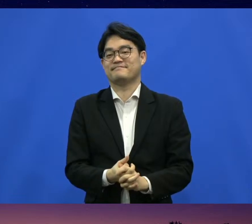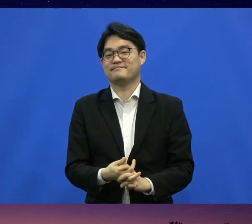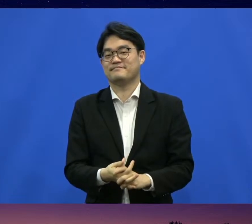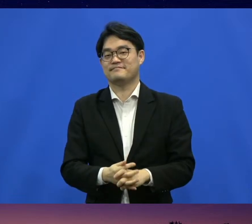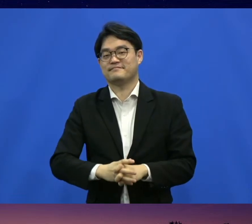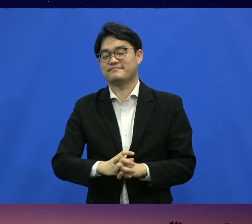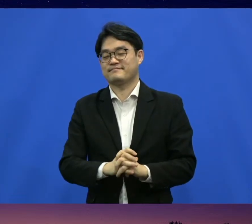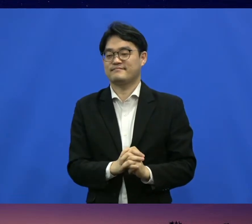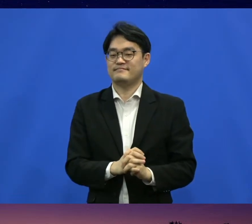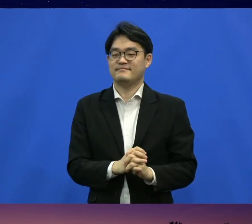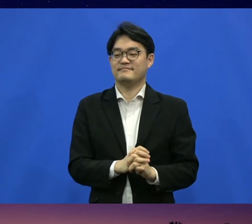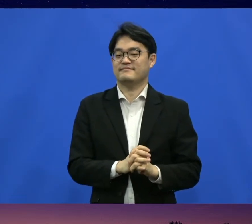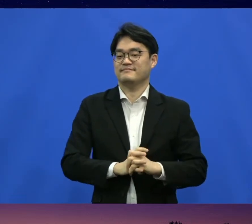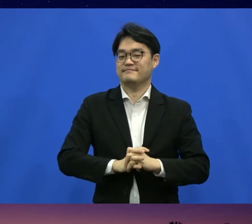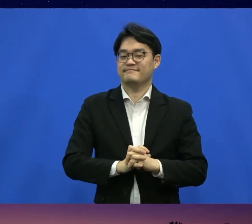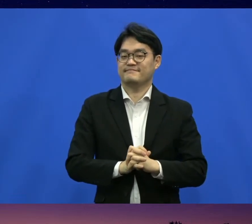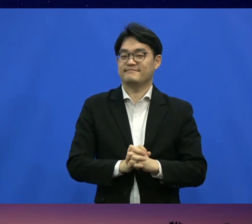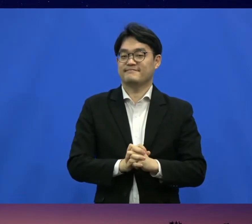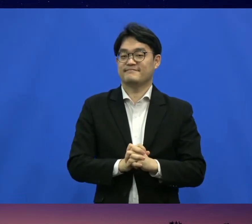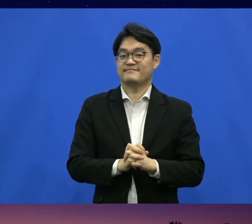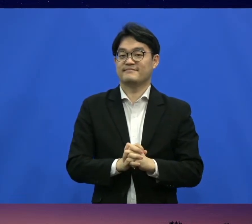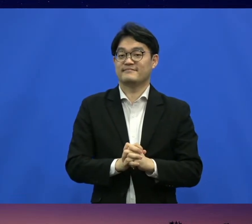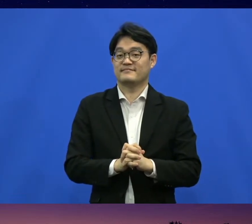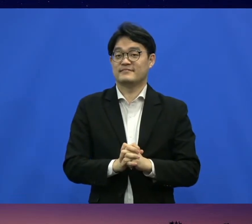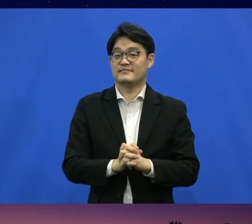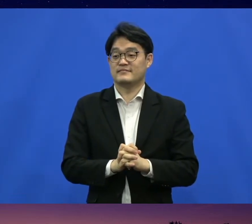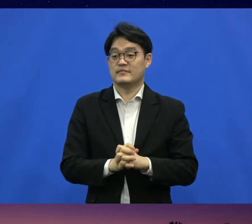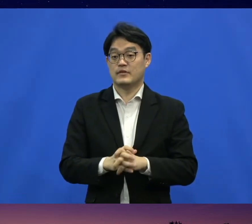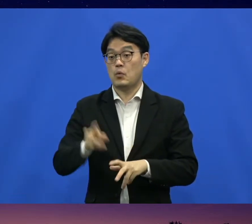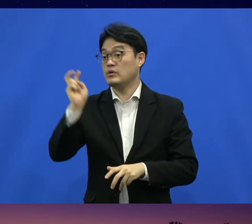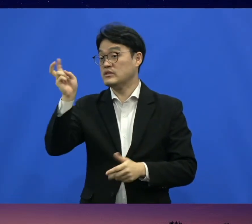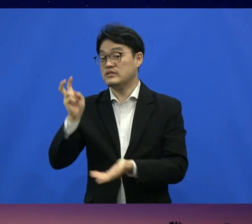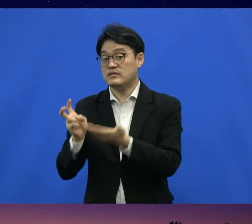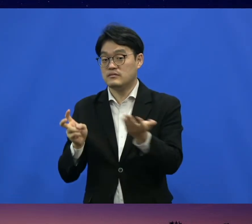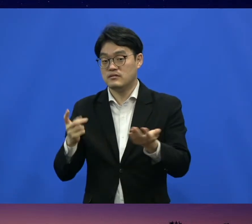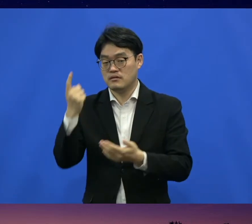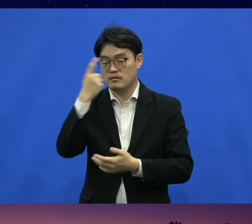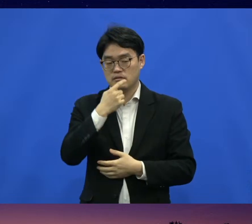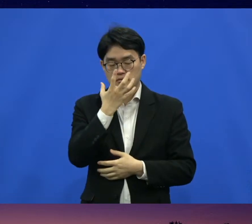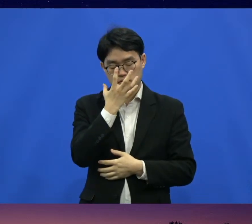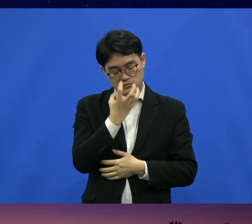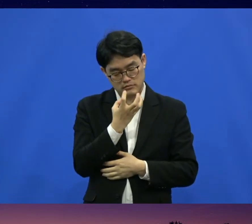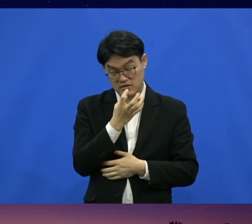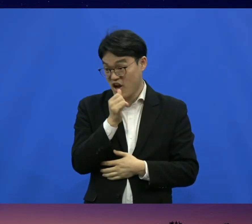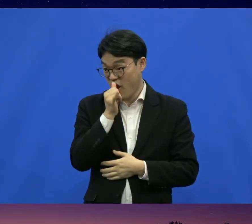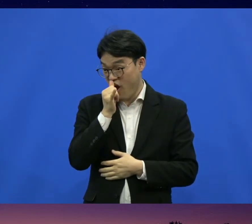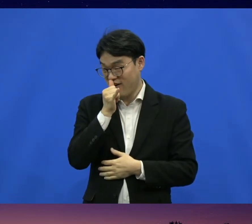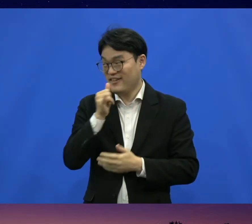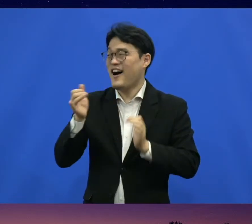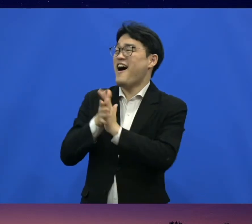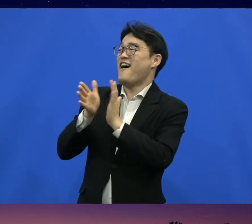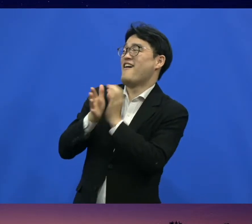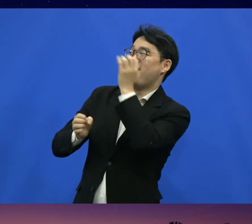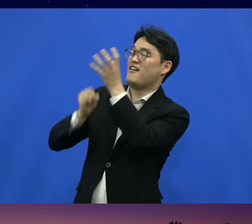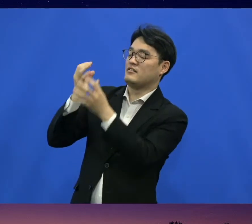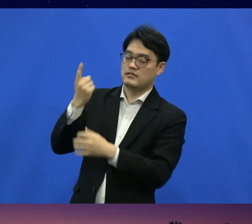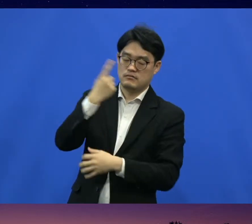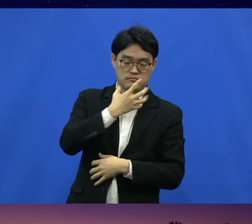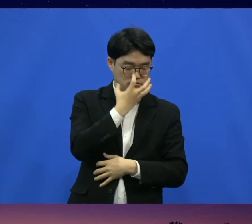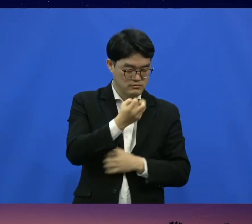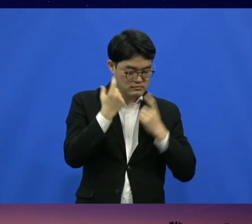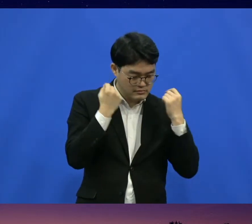하여튼 뭐 우리 이제 그저 이게 우울한 분 계세요 아직도? 예, 그죠? 우리가 막